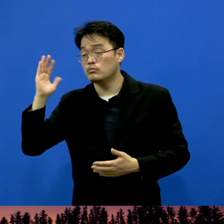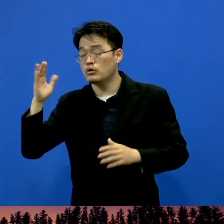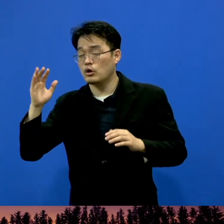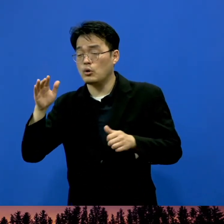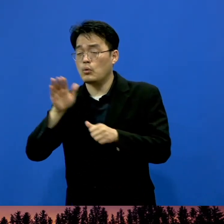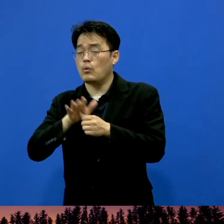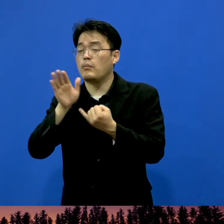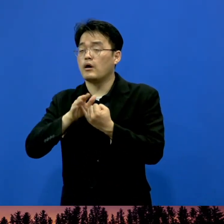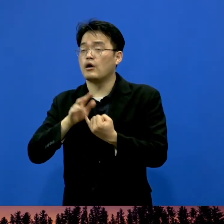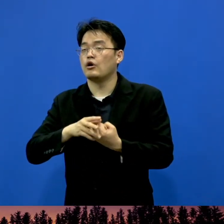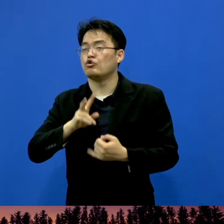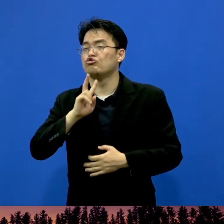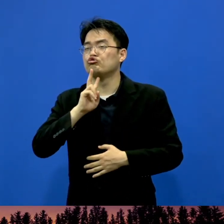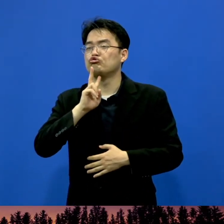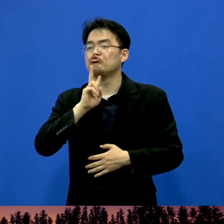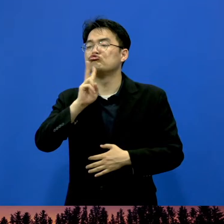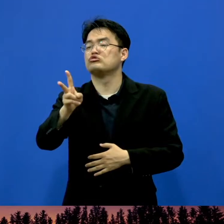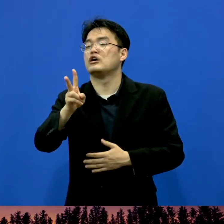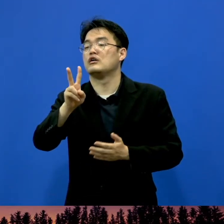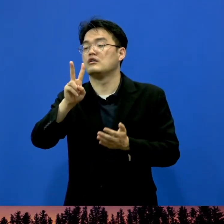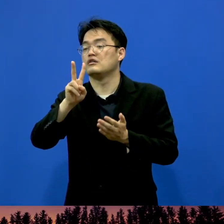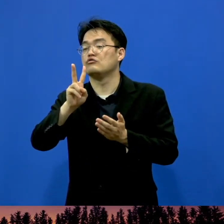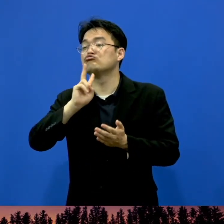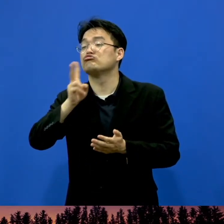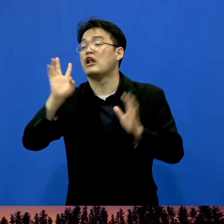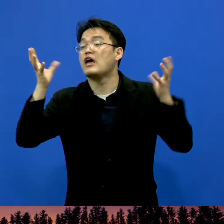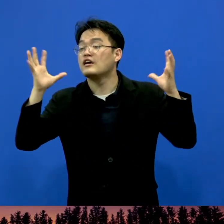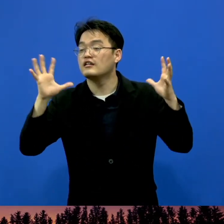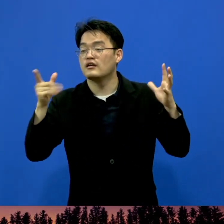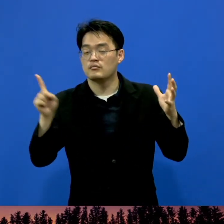식당에 딱 가니까 닦고